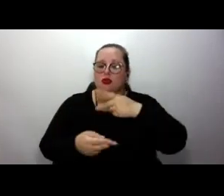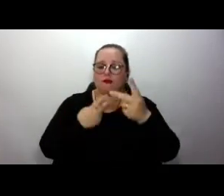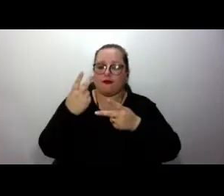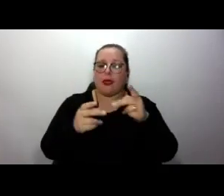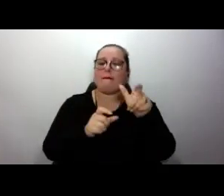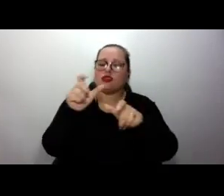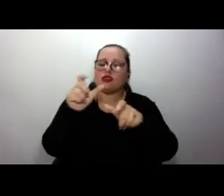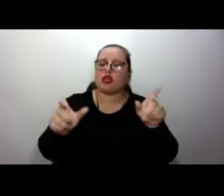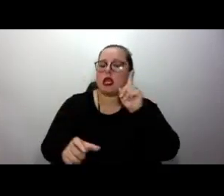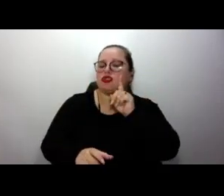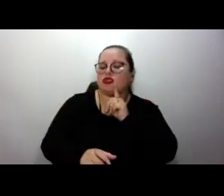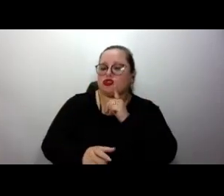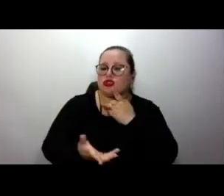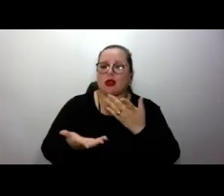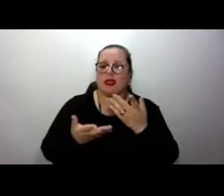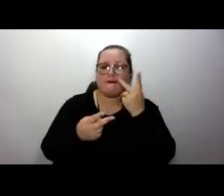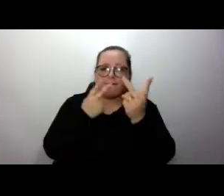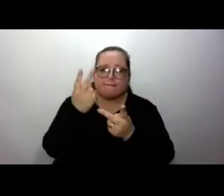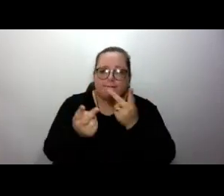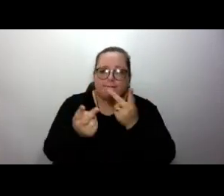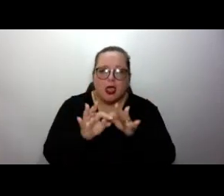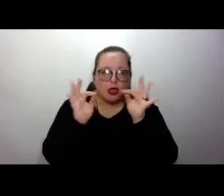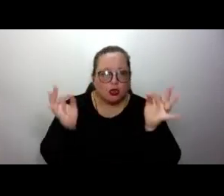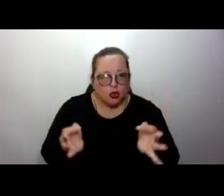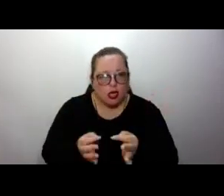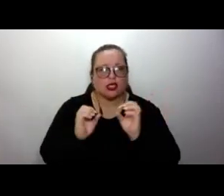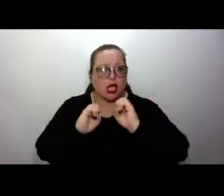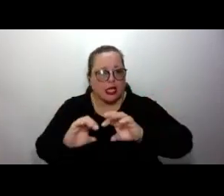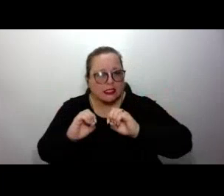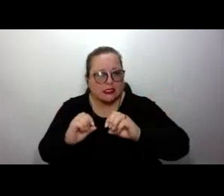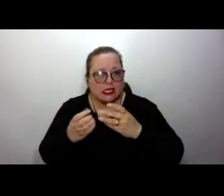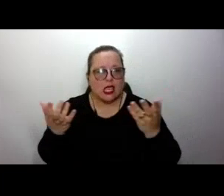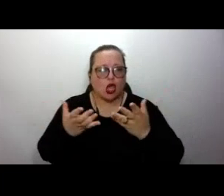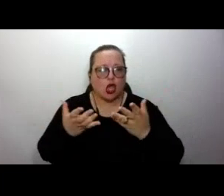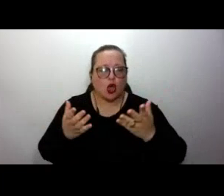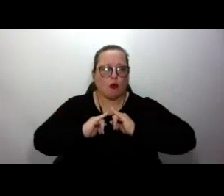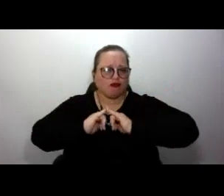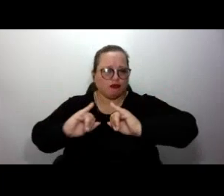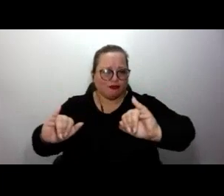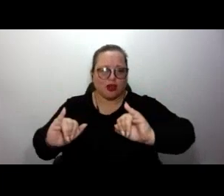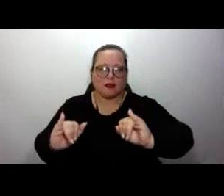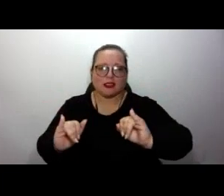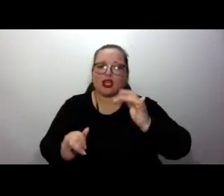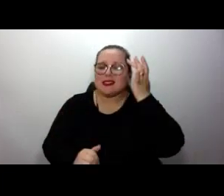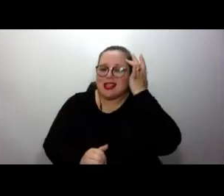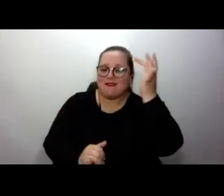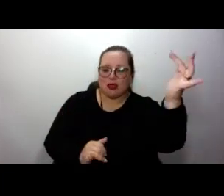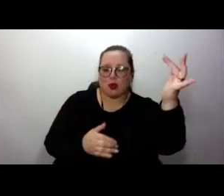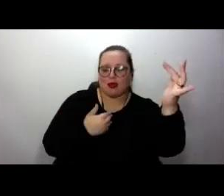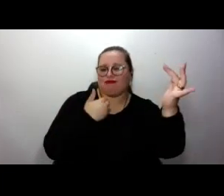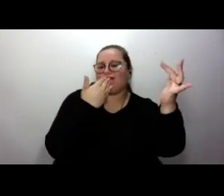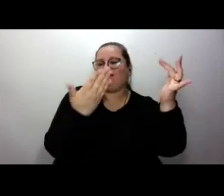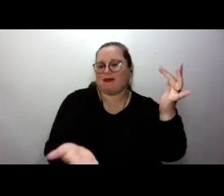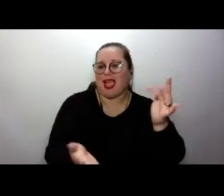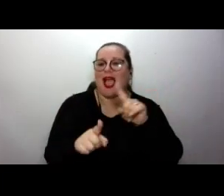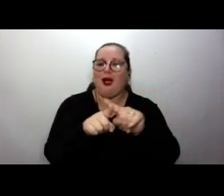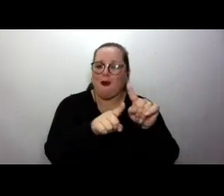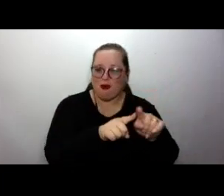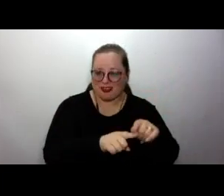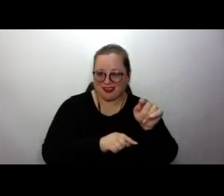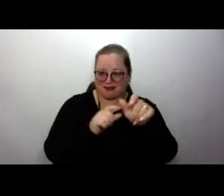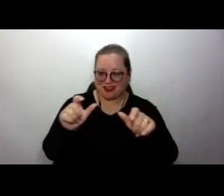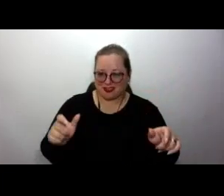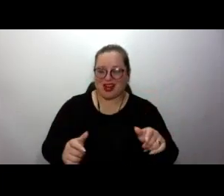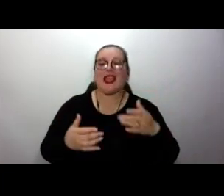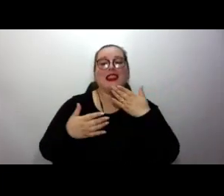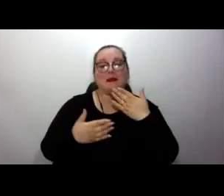sordas ven la educación, cómo enseñan, cómo transmiten su sabiduría y la importancia,